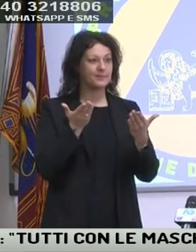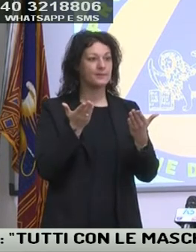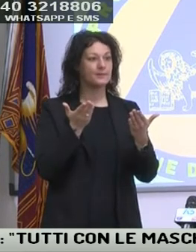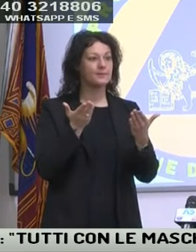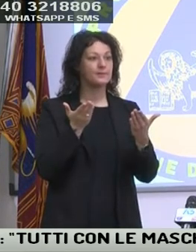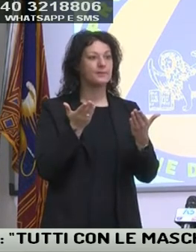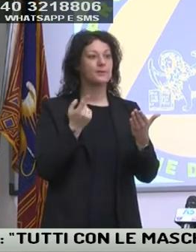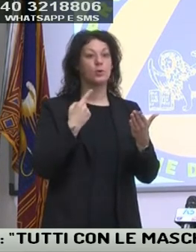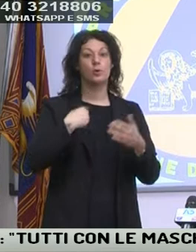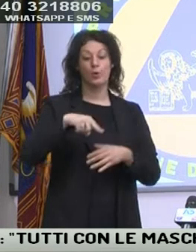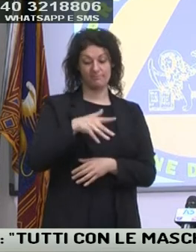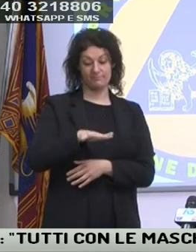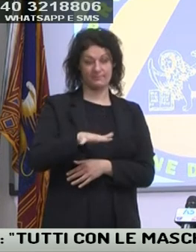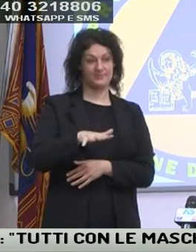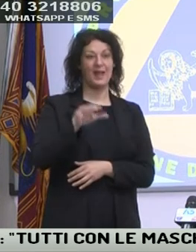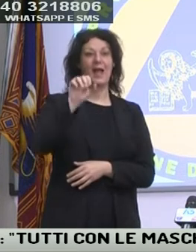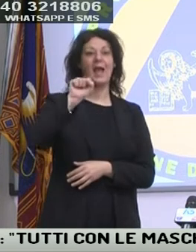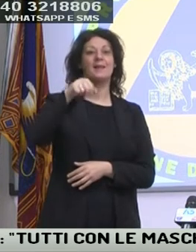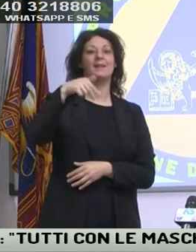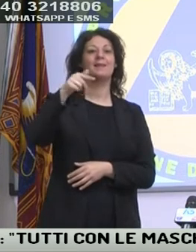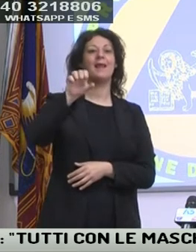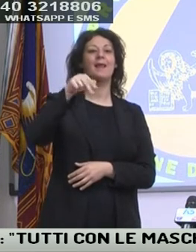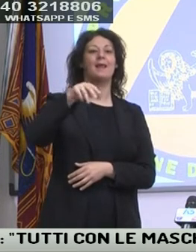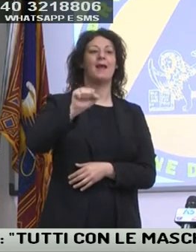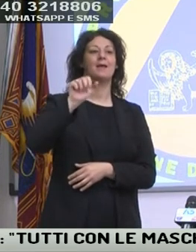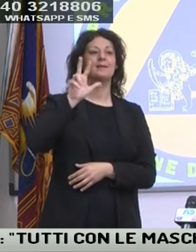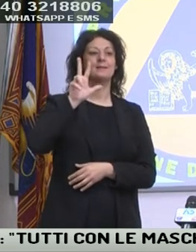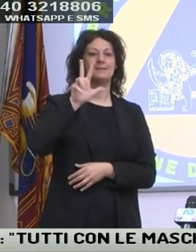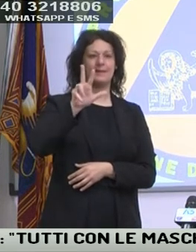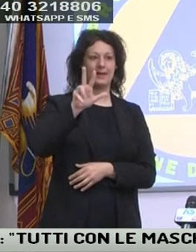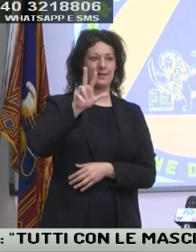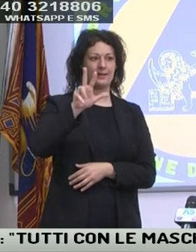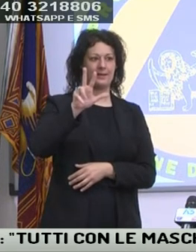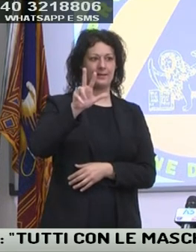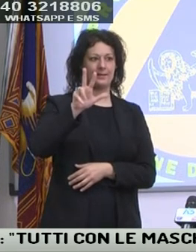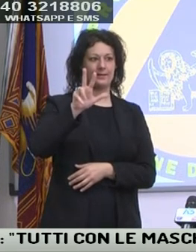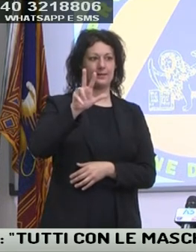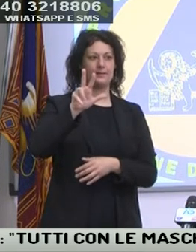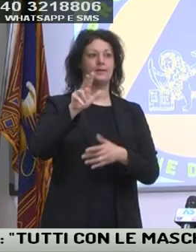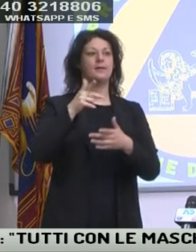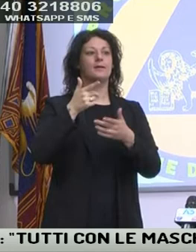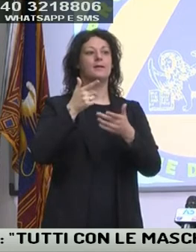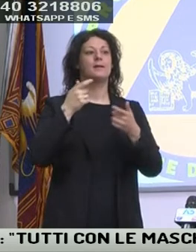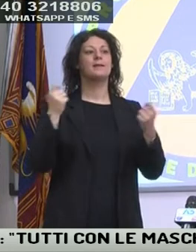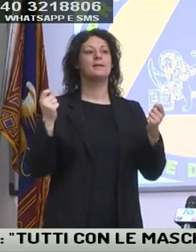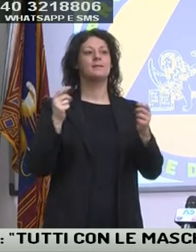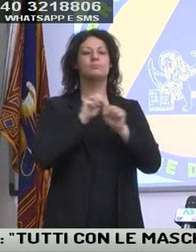termine della conferenza stampa, trasmetteremo la parte triveneta della Donata Nazionale degli Alpini di Milano del 2019,